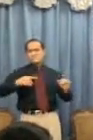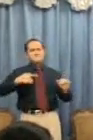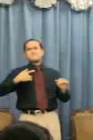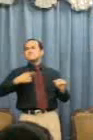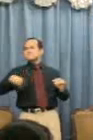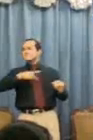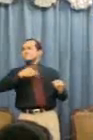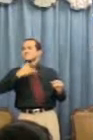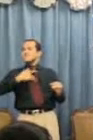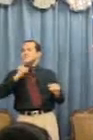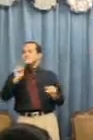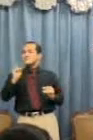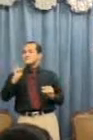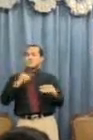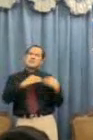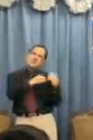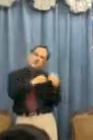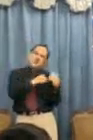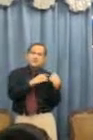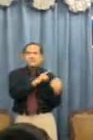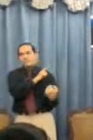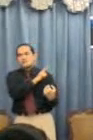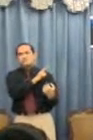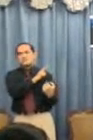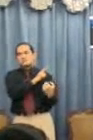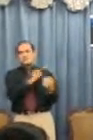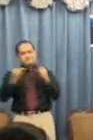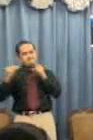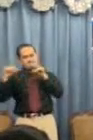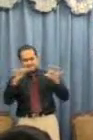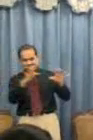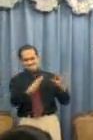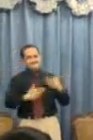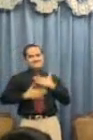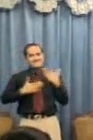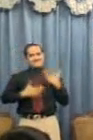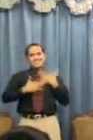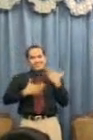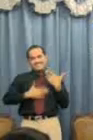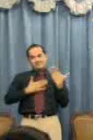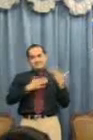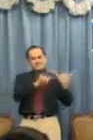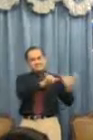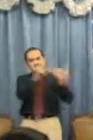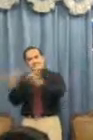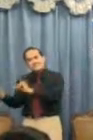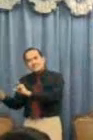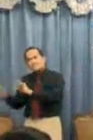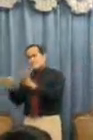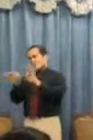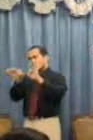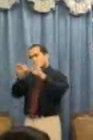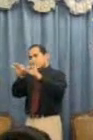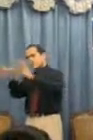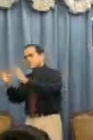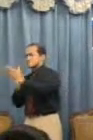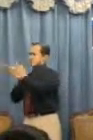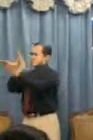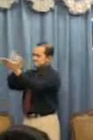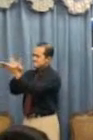bang kasalanan natin dito? Nalulugod ba tayong gawin ito? O ito'y kahirap para sa atin? Kapag nalulugod tayong